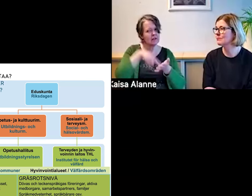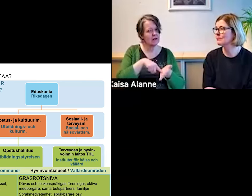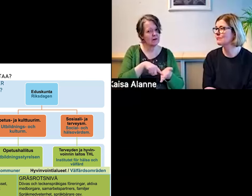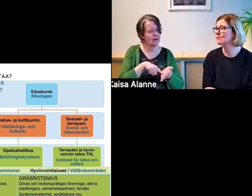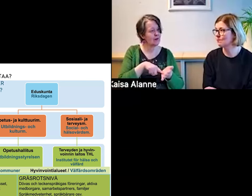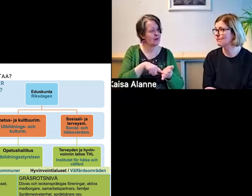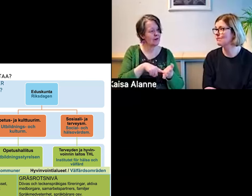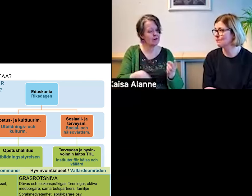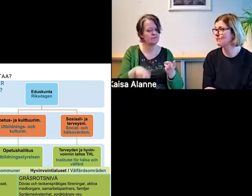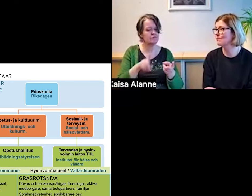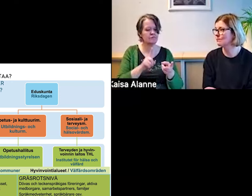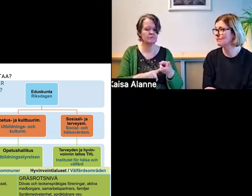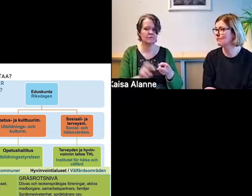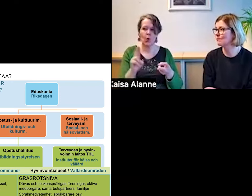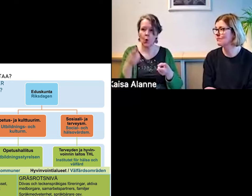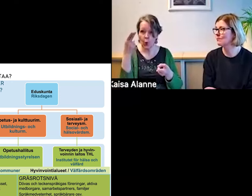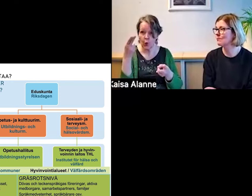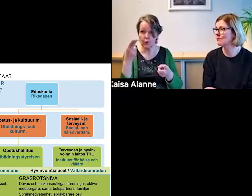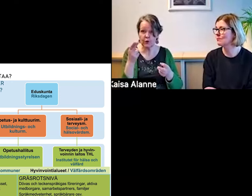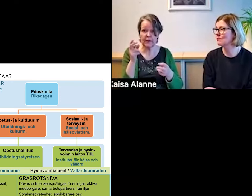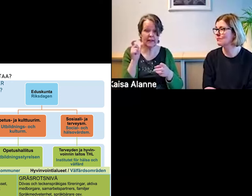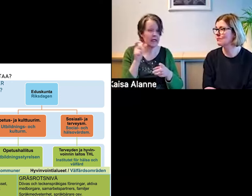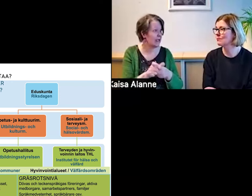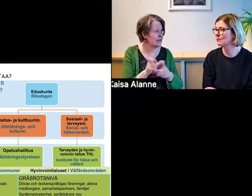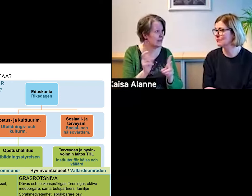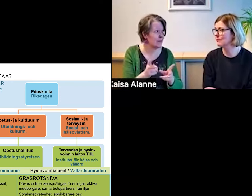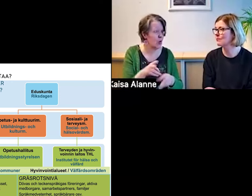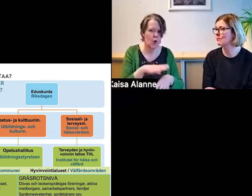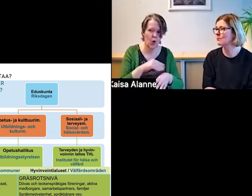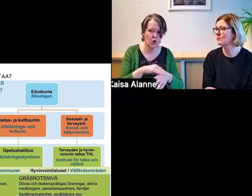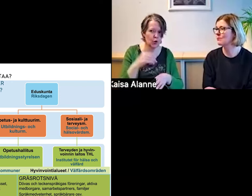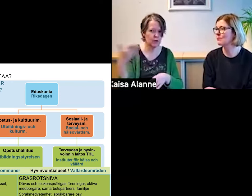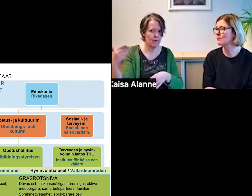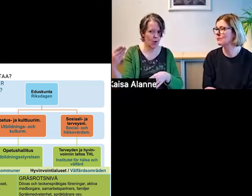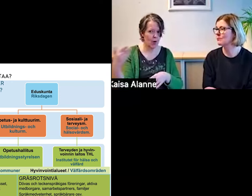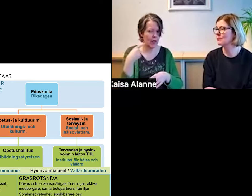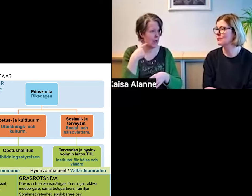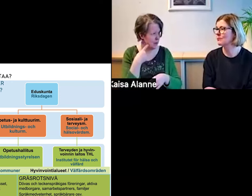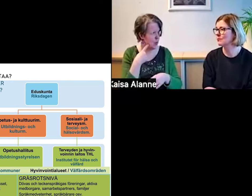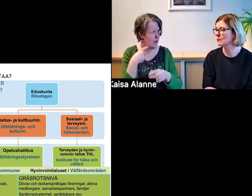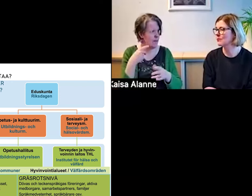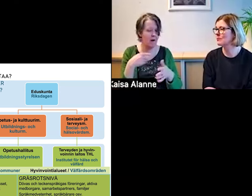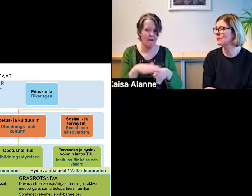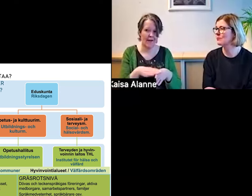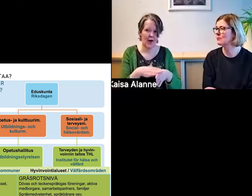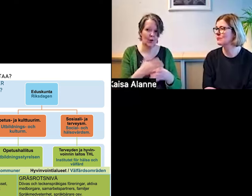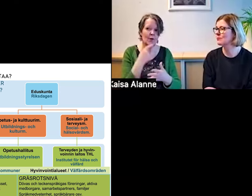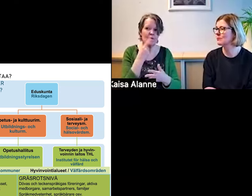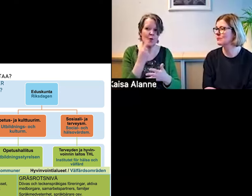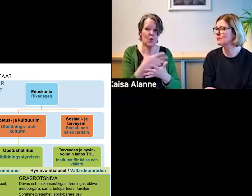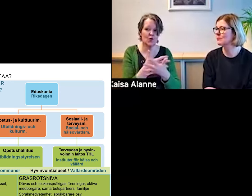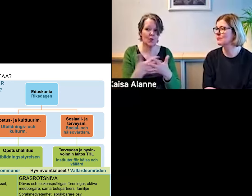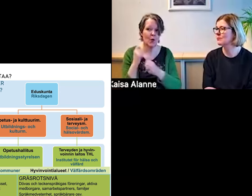kielitietoisuudesta täällä meidän elvytystyöryhmässä. Ja sitten uusi käsite vähän tuolta Ruotsin puolelta